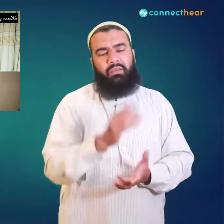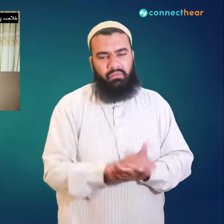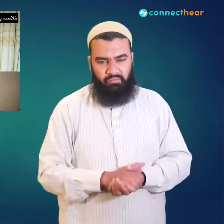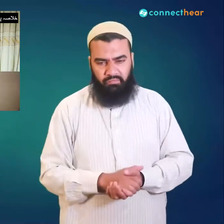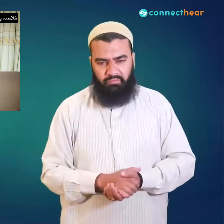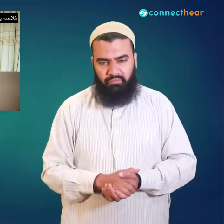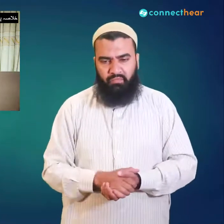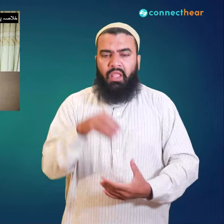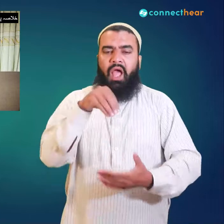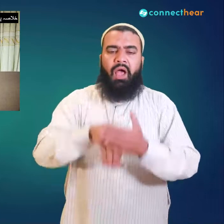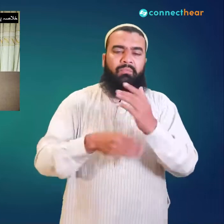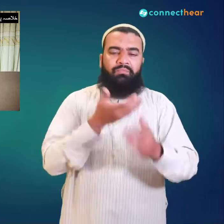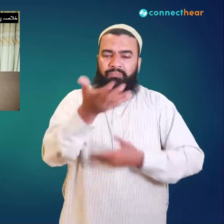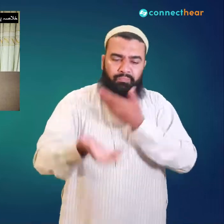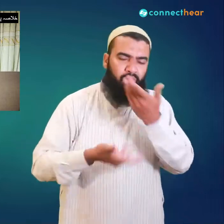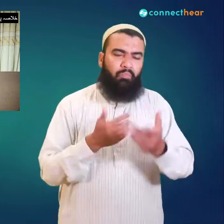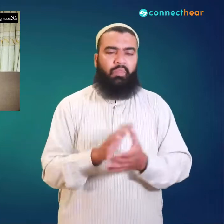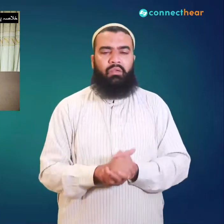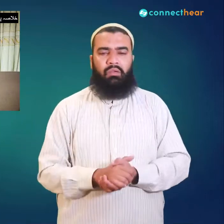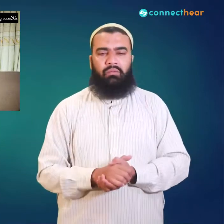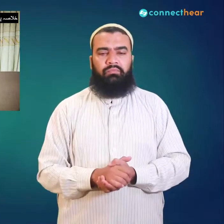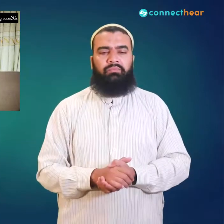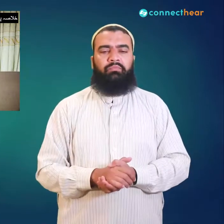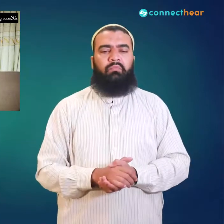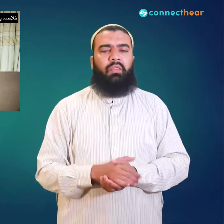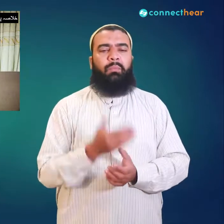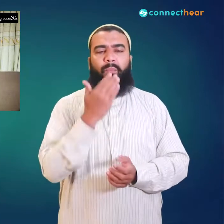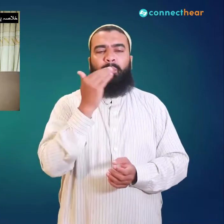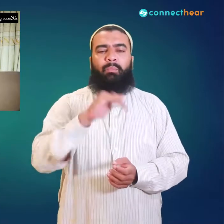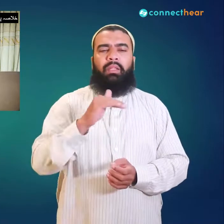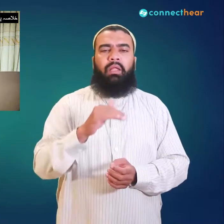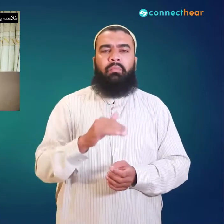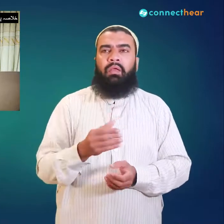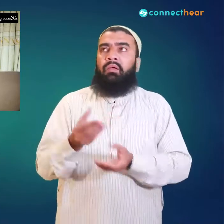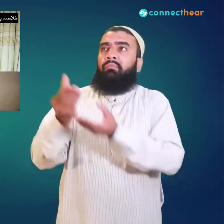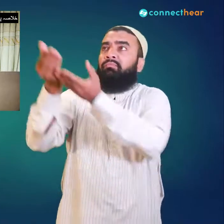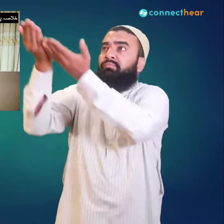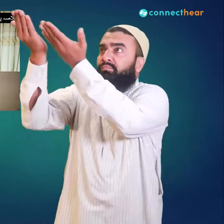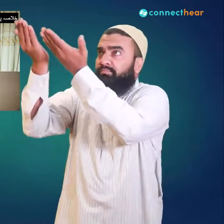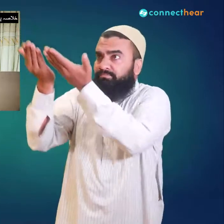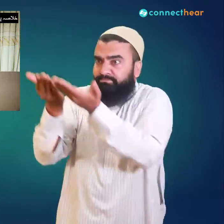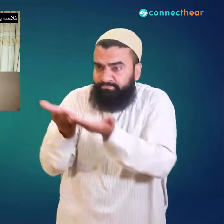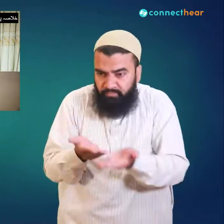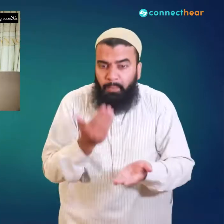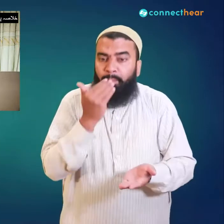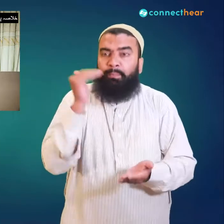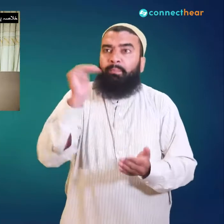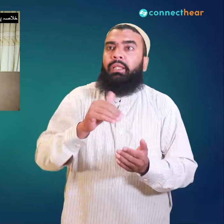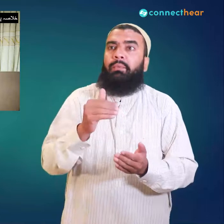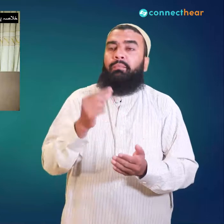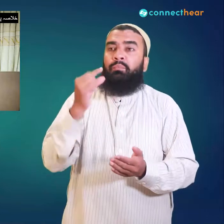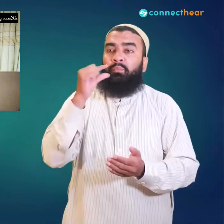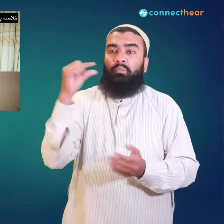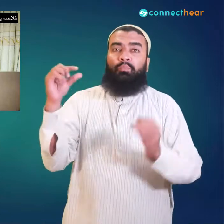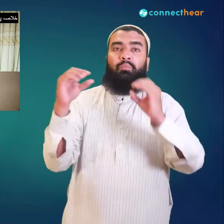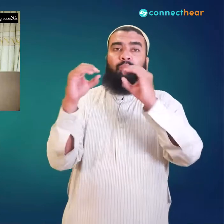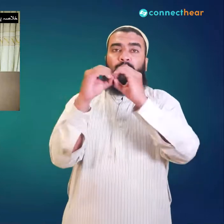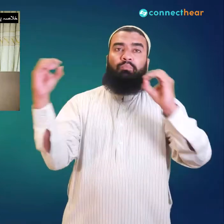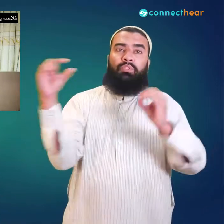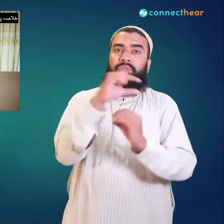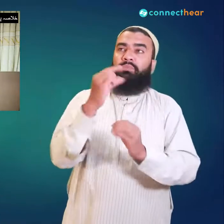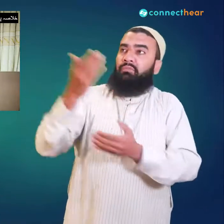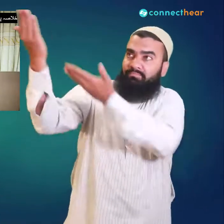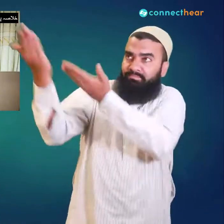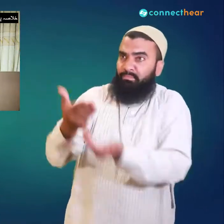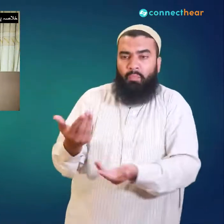اور خلاصے کے طور پر عرض یہ ہے کہ اس کے نزول میں بسم اللہ الرحمن الرحیم نہیں تھی، اور نہ آپ